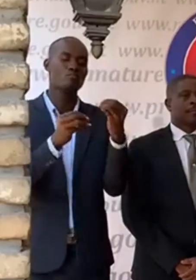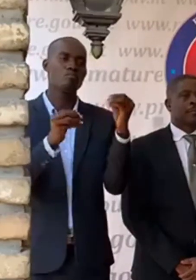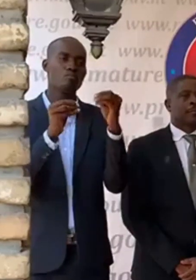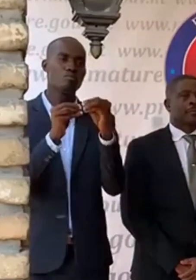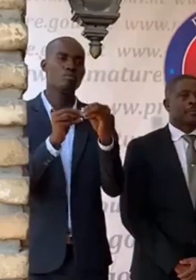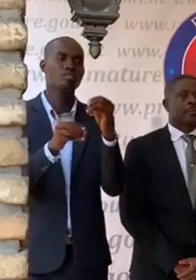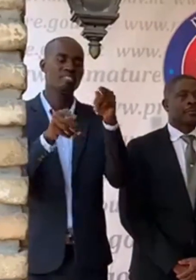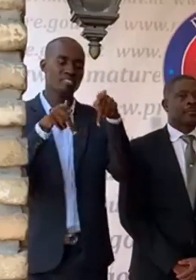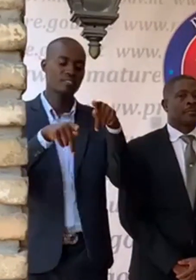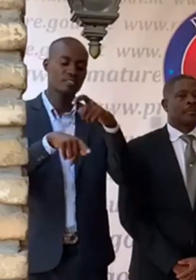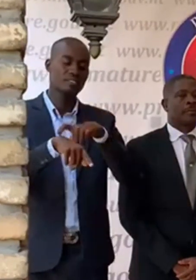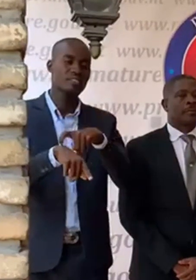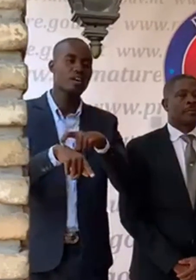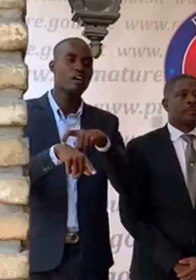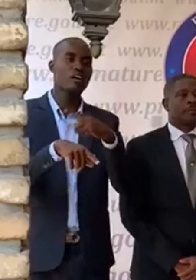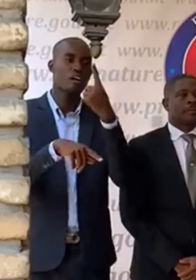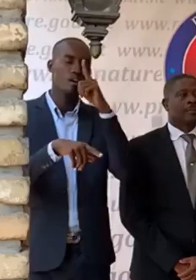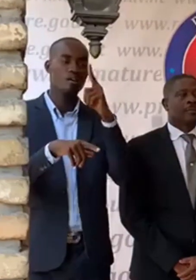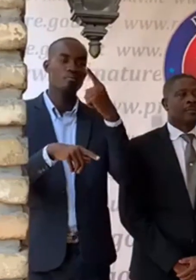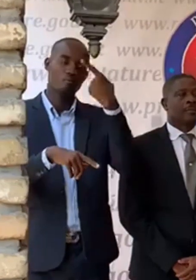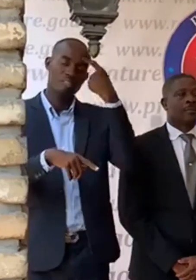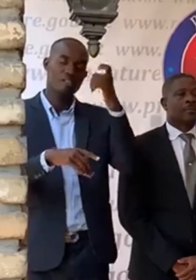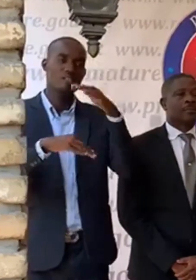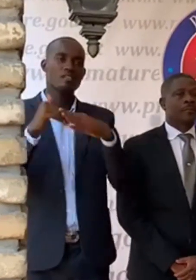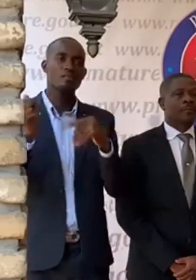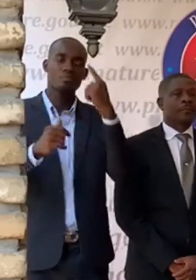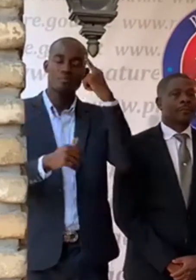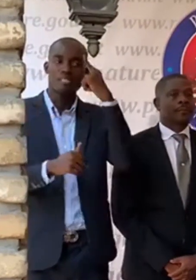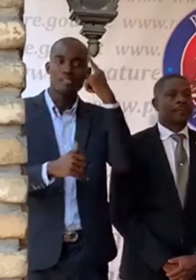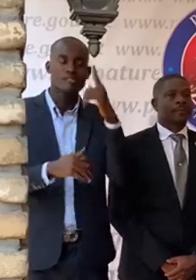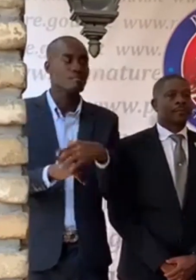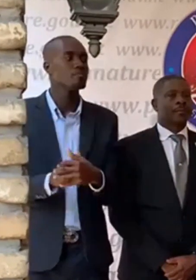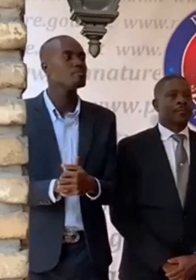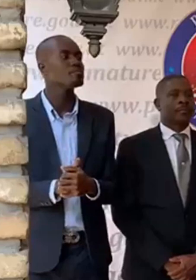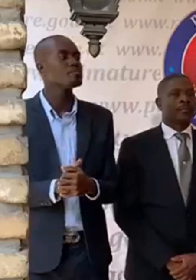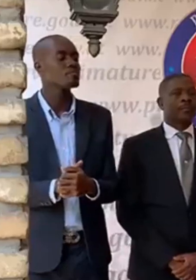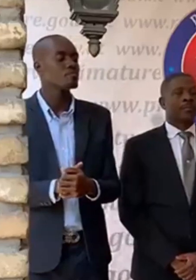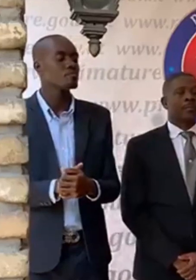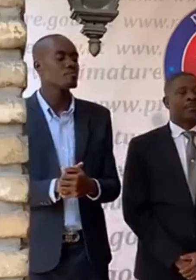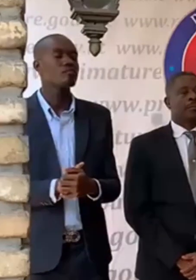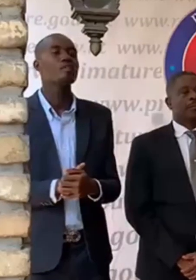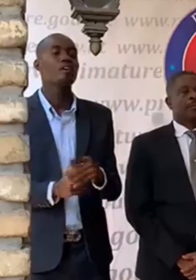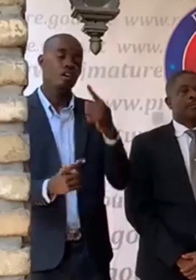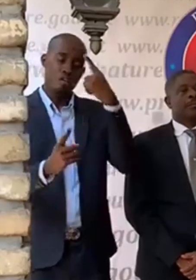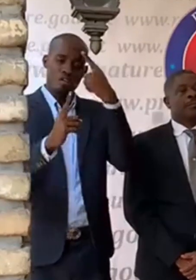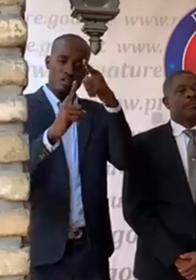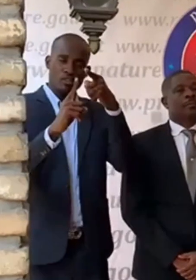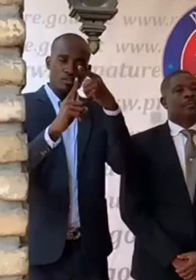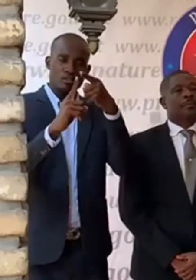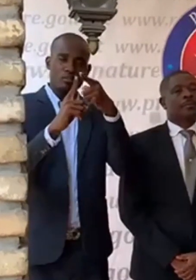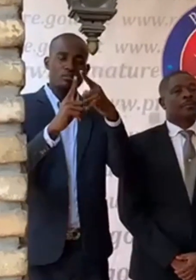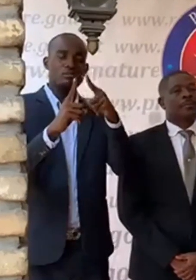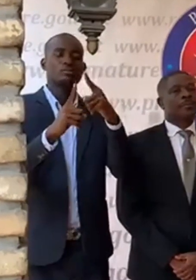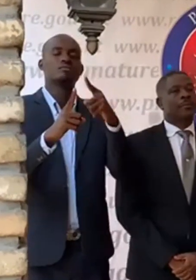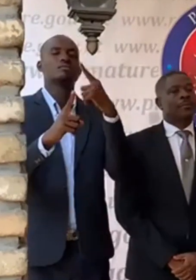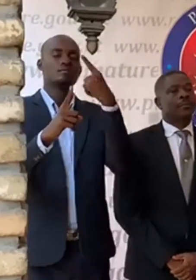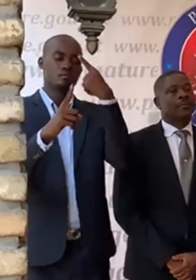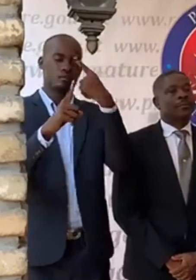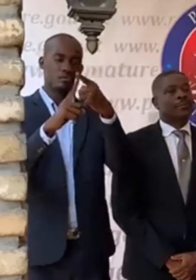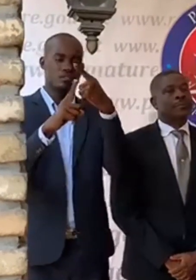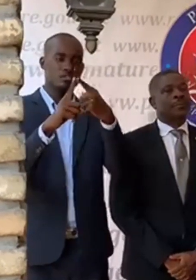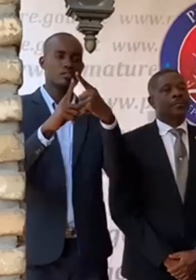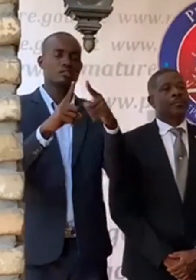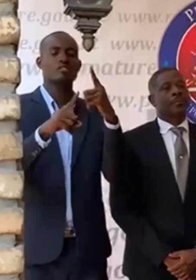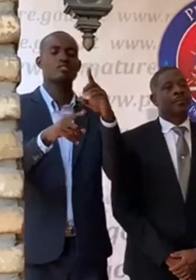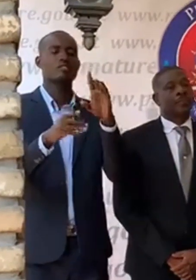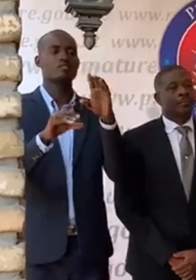Déjà nous remercier ou même qui t'a regardé vidéo ça, ou même qui était un fan inconditionnel, ou même qui toujours a partagé, qui toujours à like et toujours à